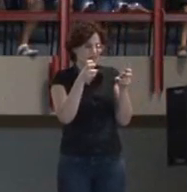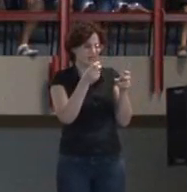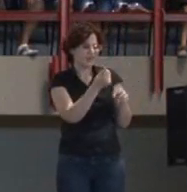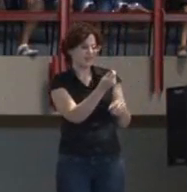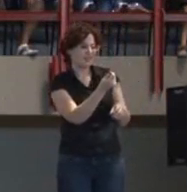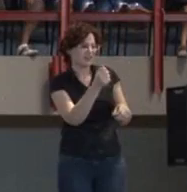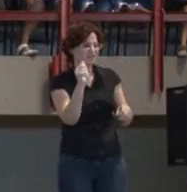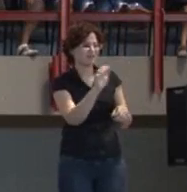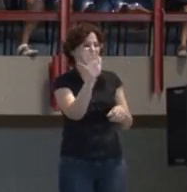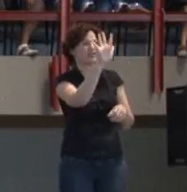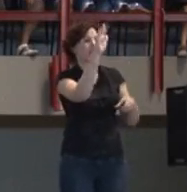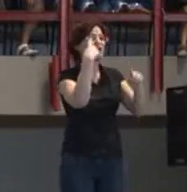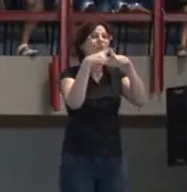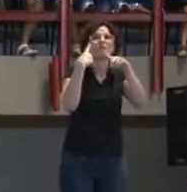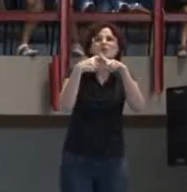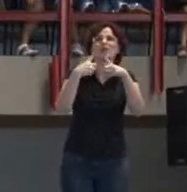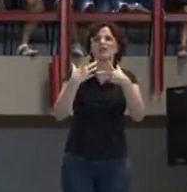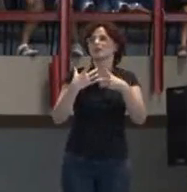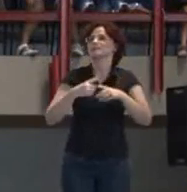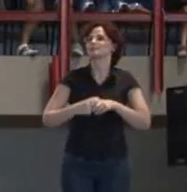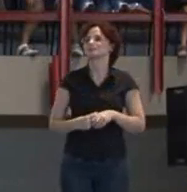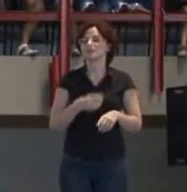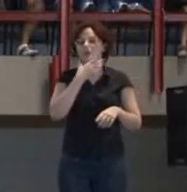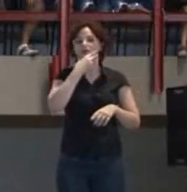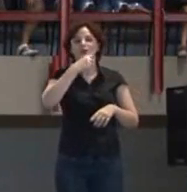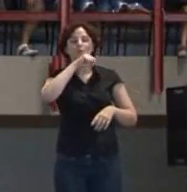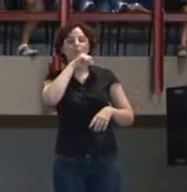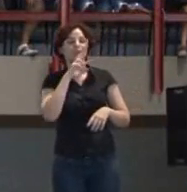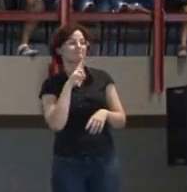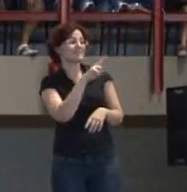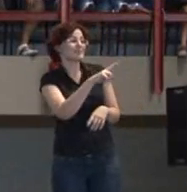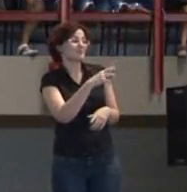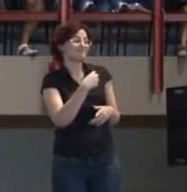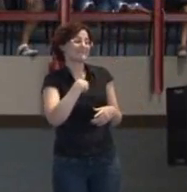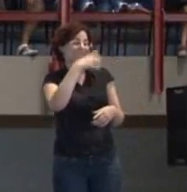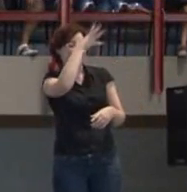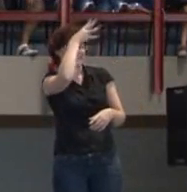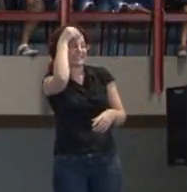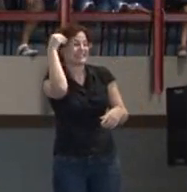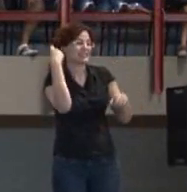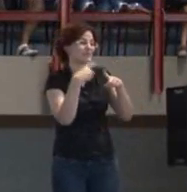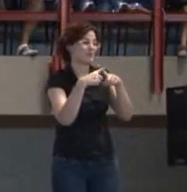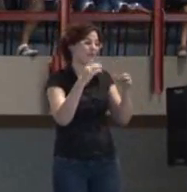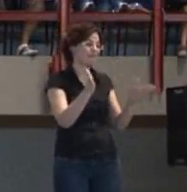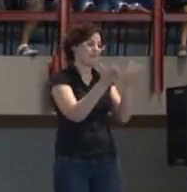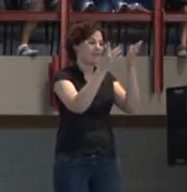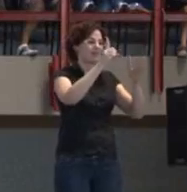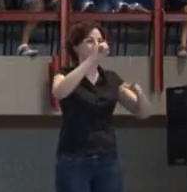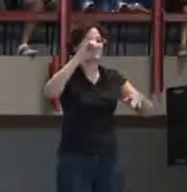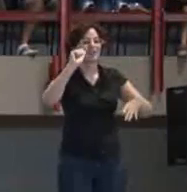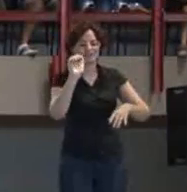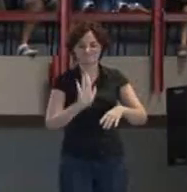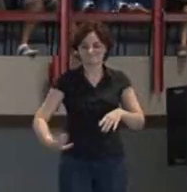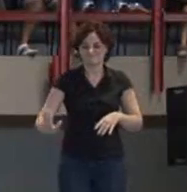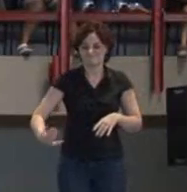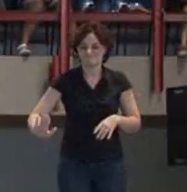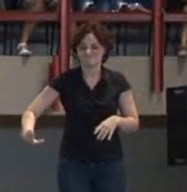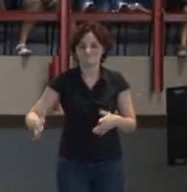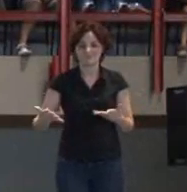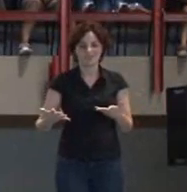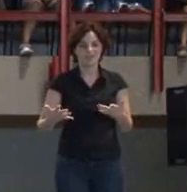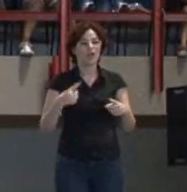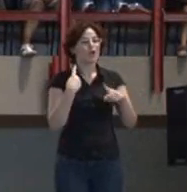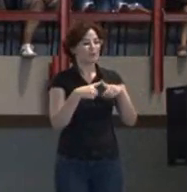que foi que Subiu aí o pai diz ô meu filho eu me esqueci é Dia das Crianças e como é Dia das Crianças muitas